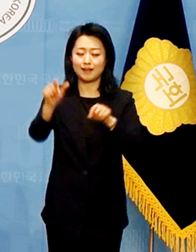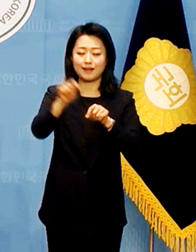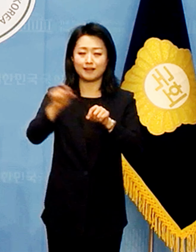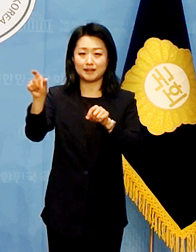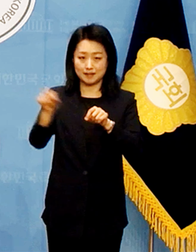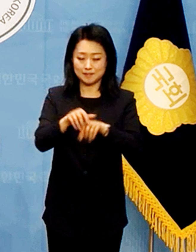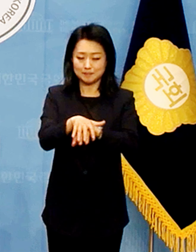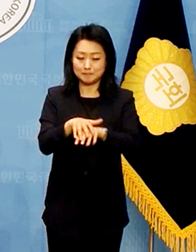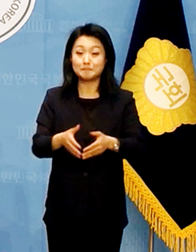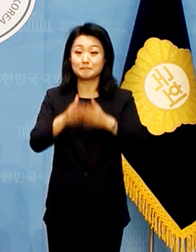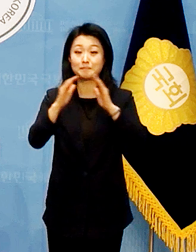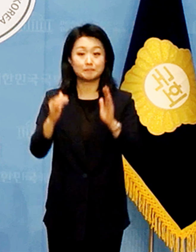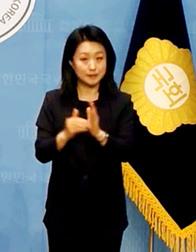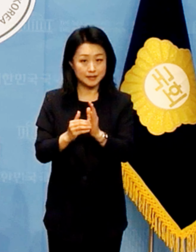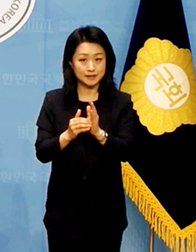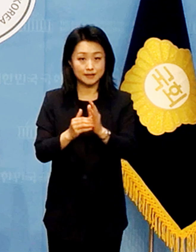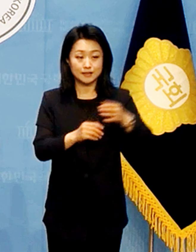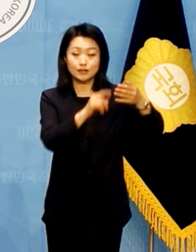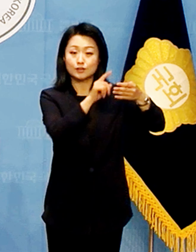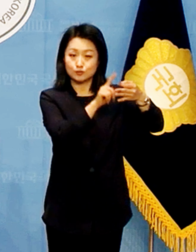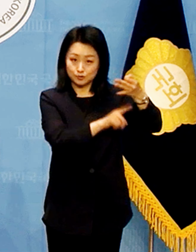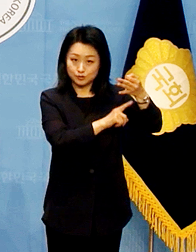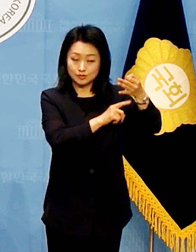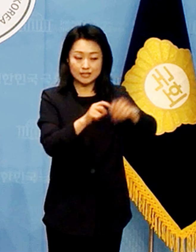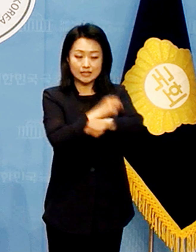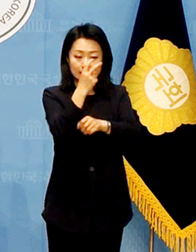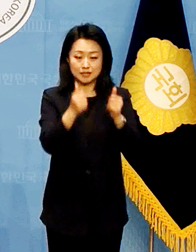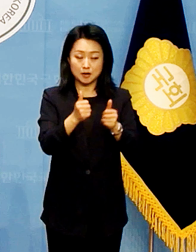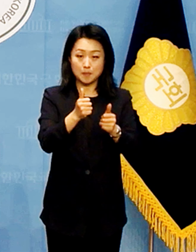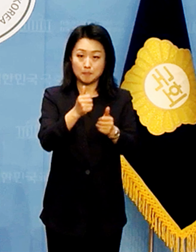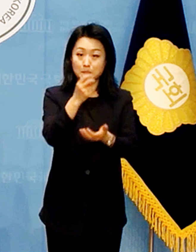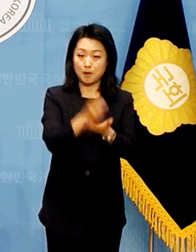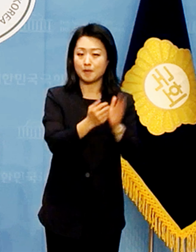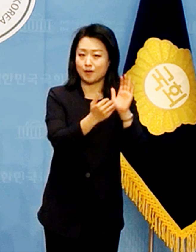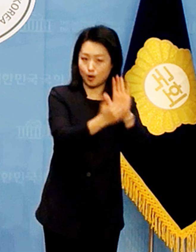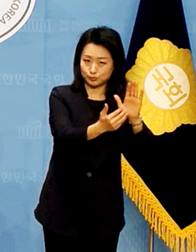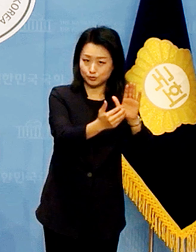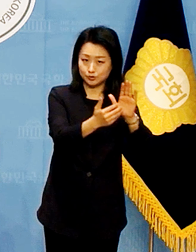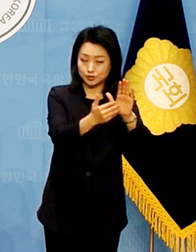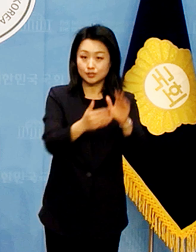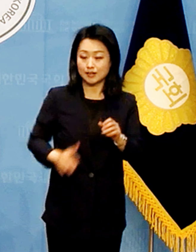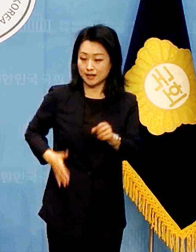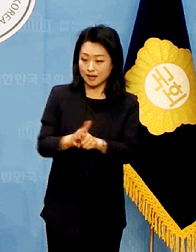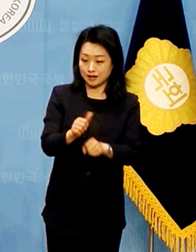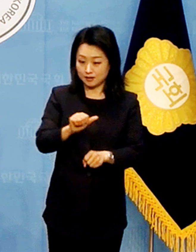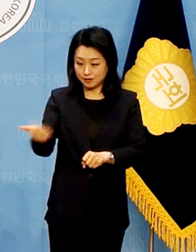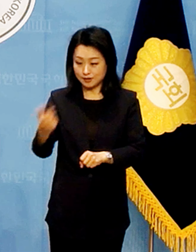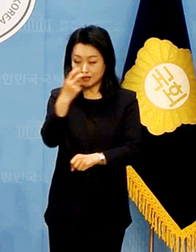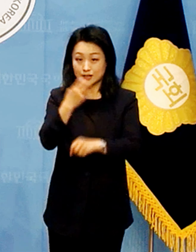바뀝니다. 윤 대통령은 김건희 특검법 거부권 행사에 이어 최혜병 특검법 거부권 행사를